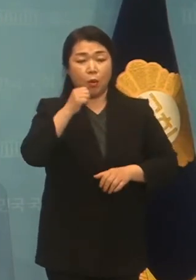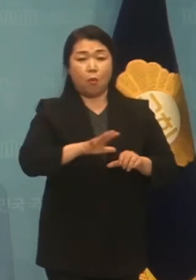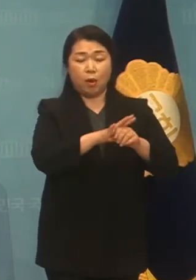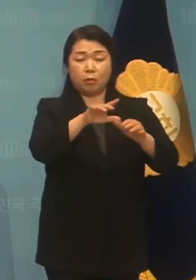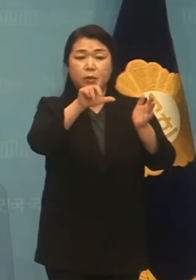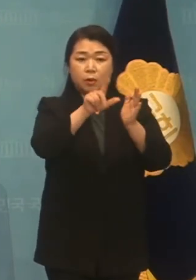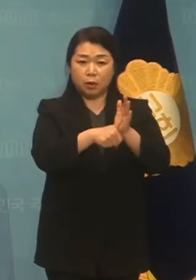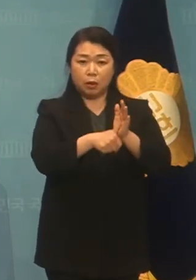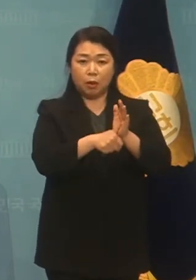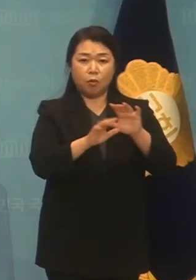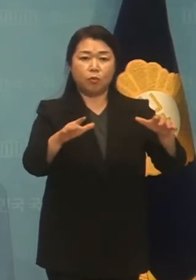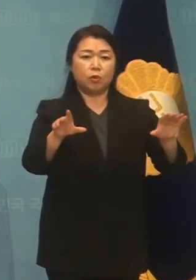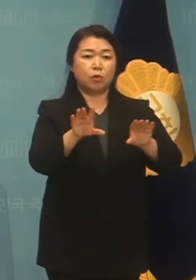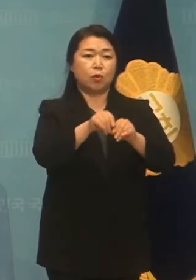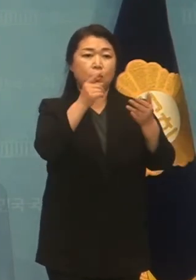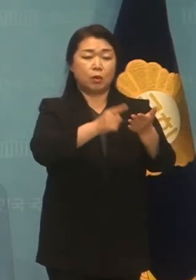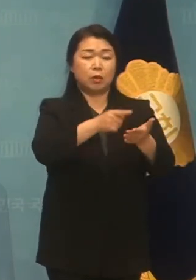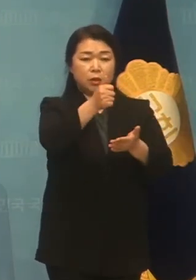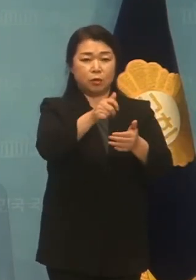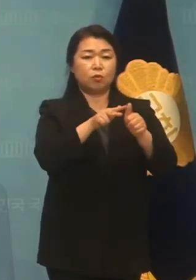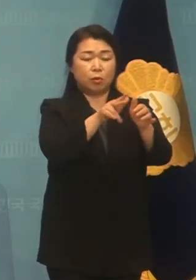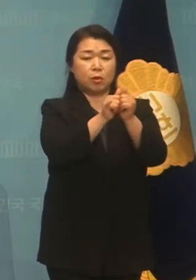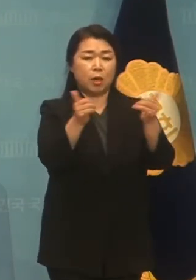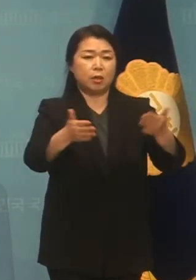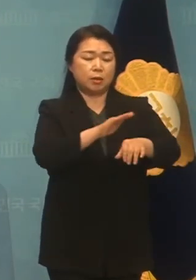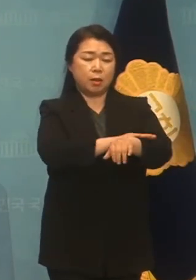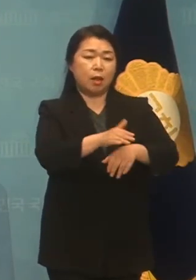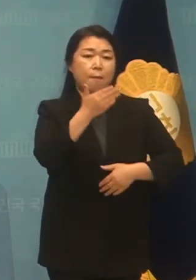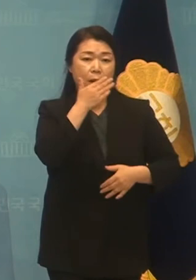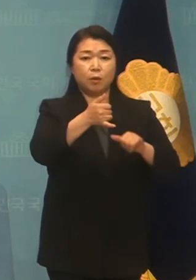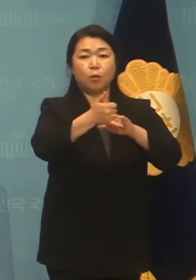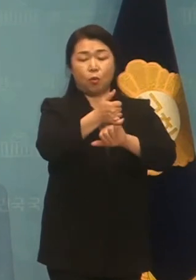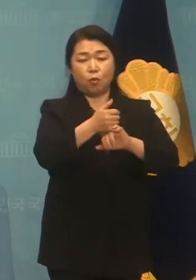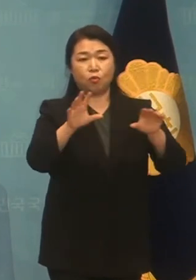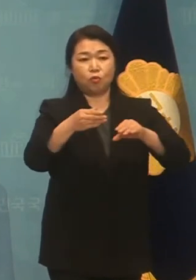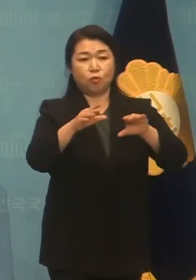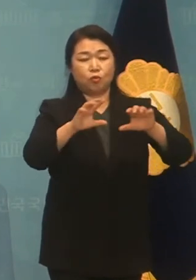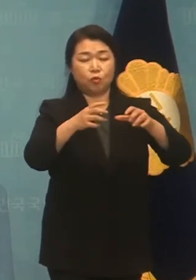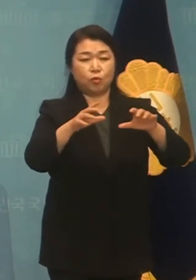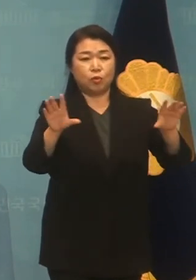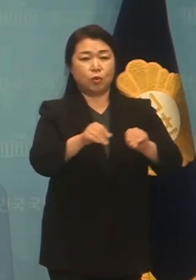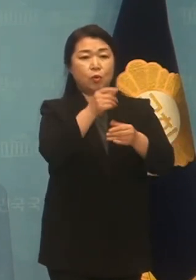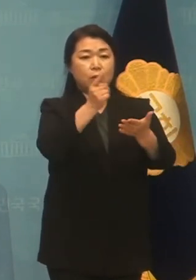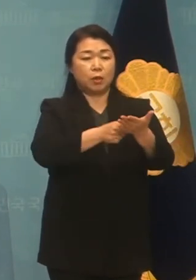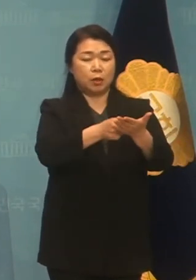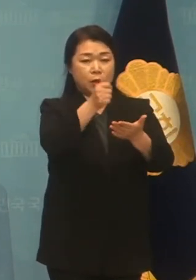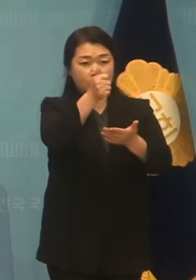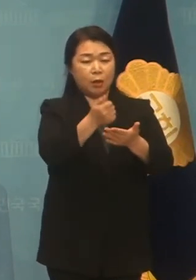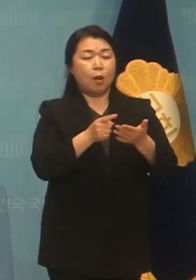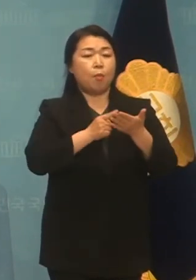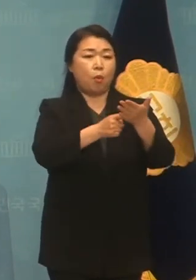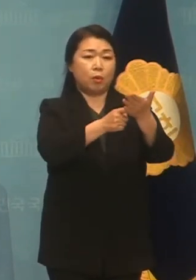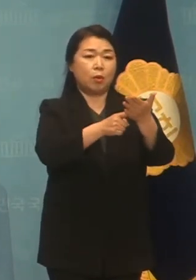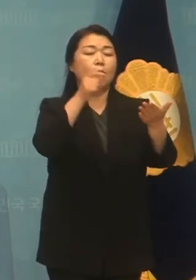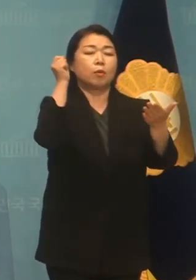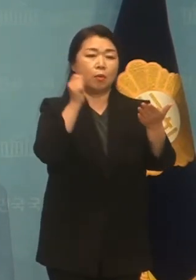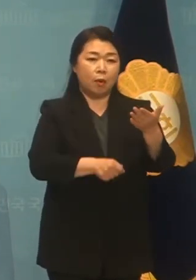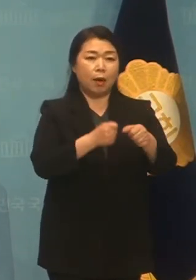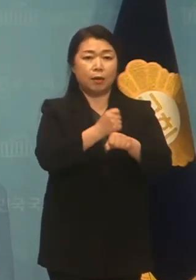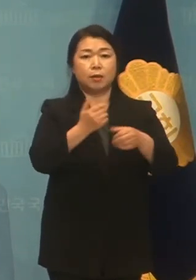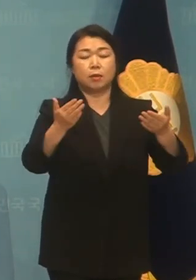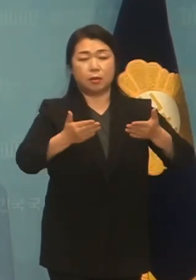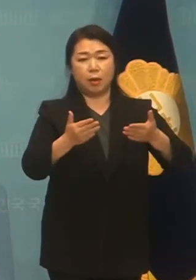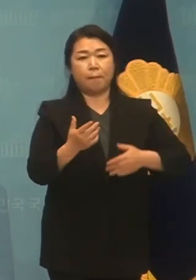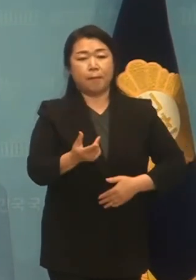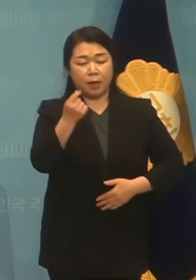코로나19 시기에 국무총리 후보자가 제대로 일을 할 수 있도록 국무총리 청문 보고서를 통과시키는